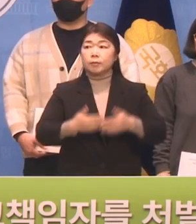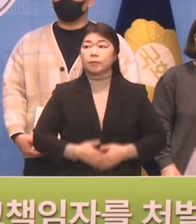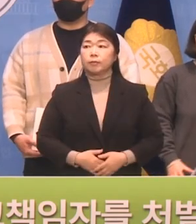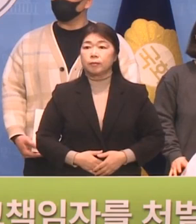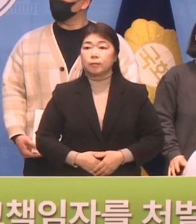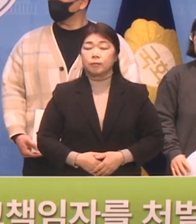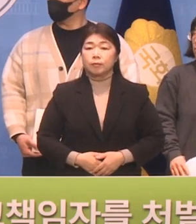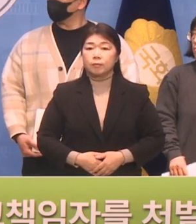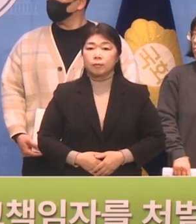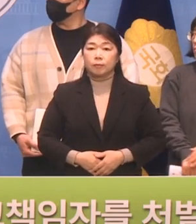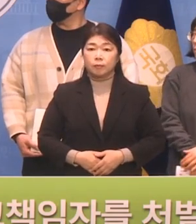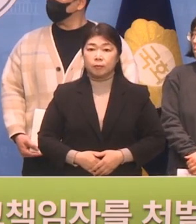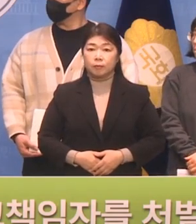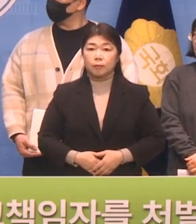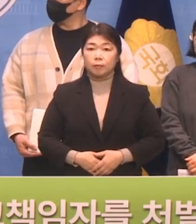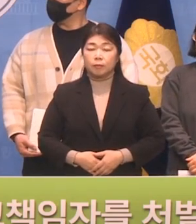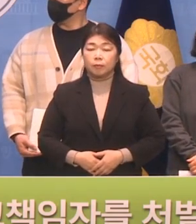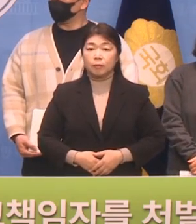없으시면